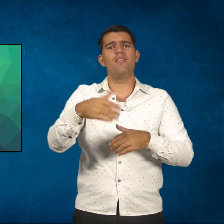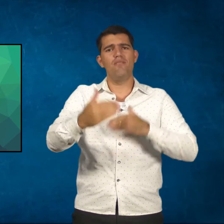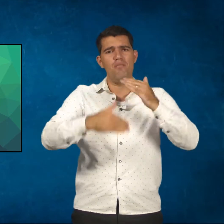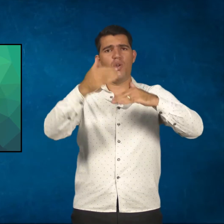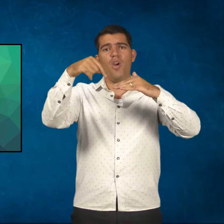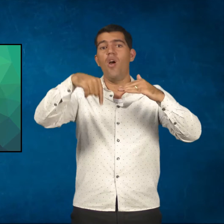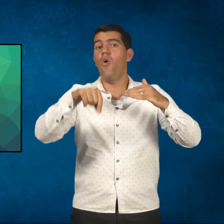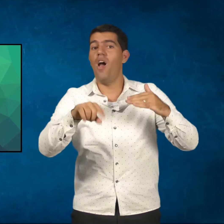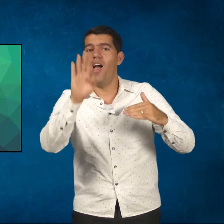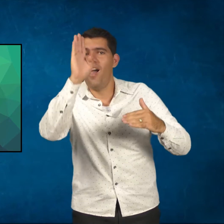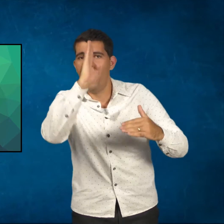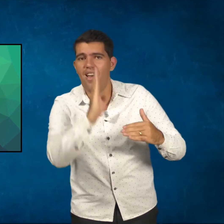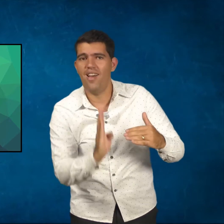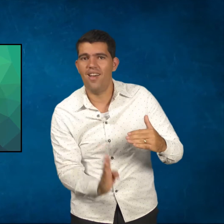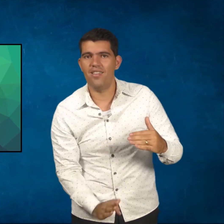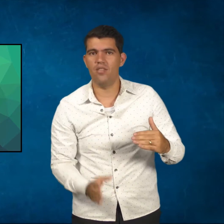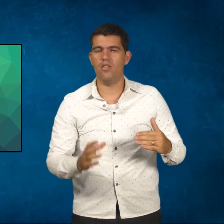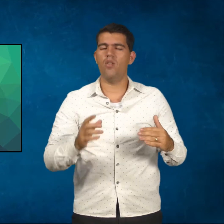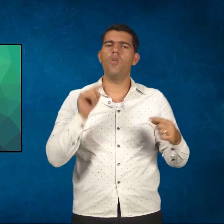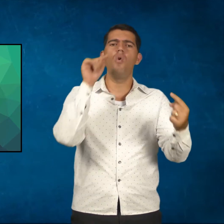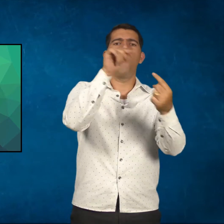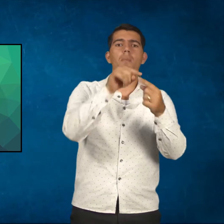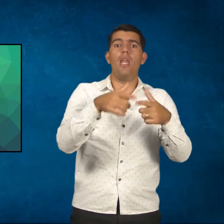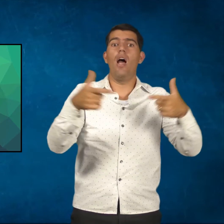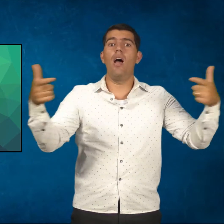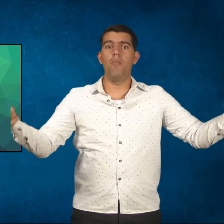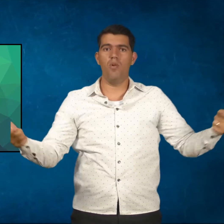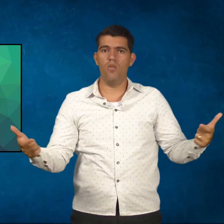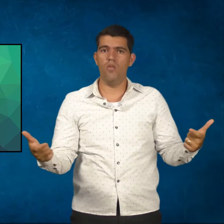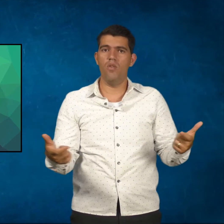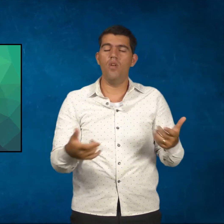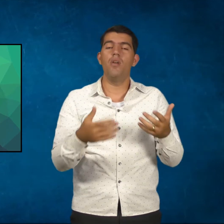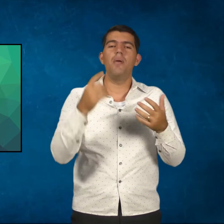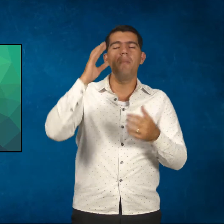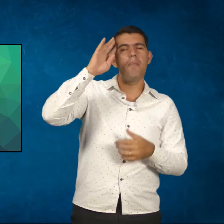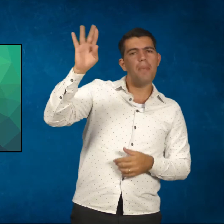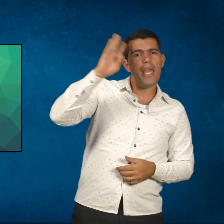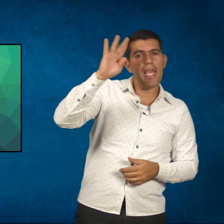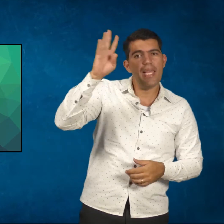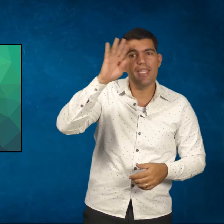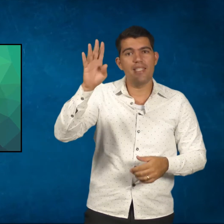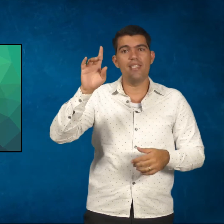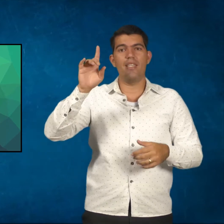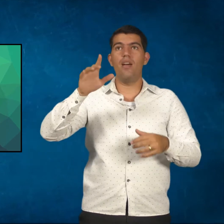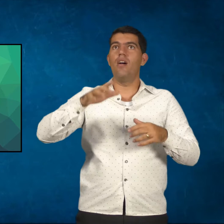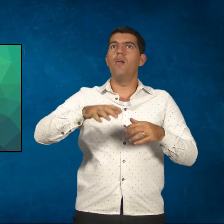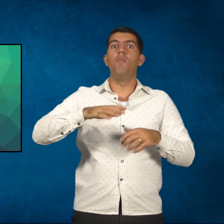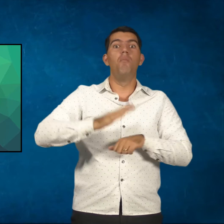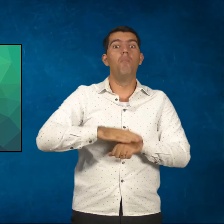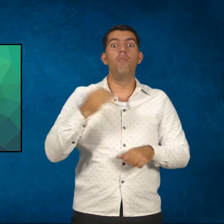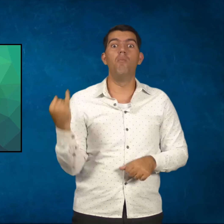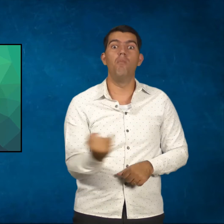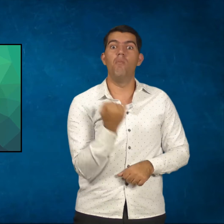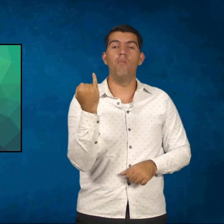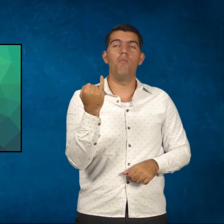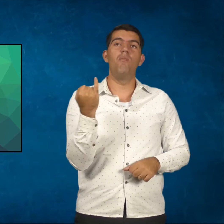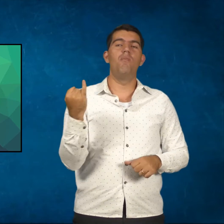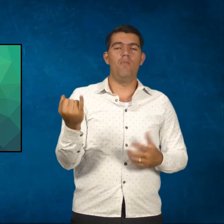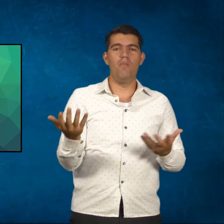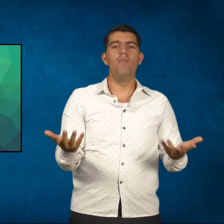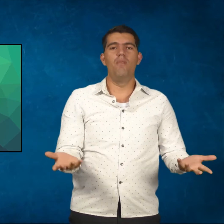amplo, principalmente pensando-se na magnitude que é a sua idealização e no